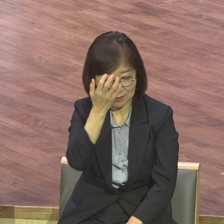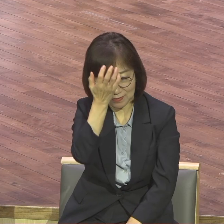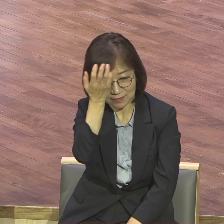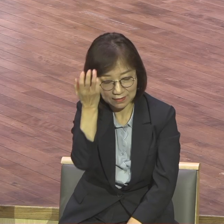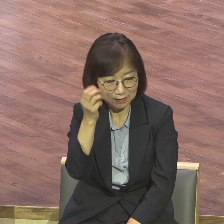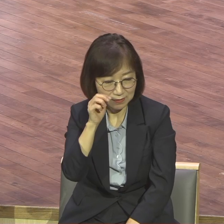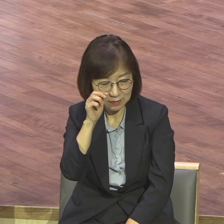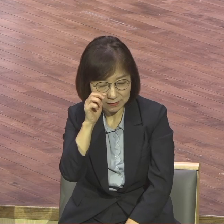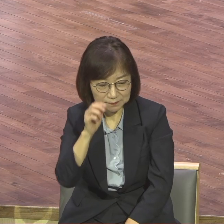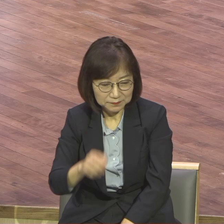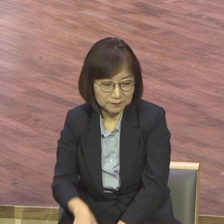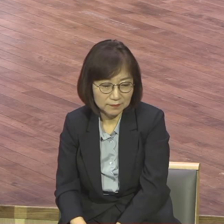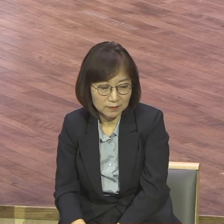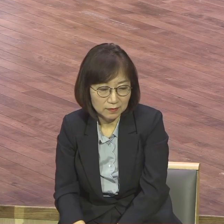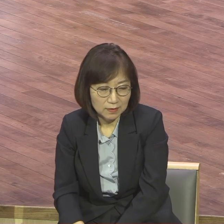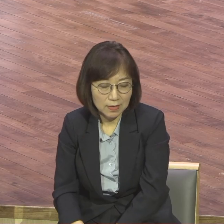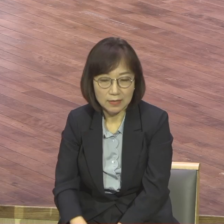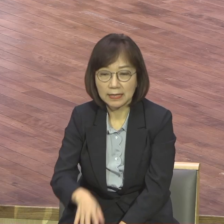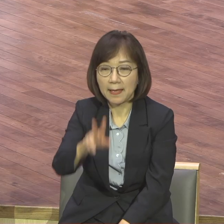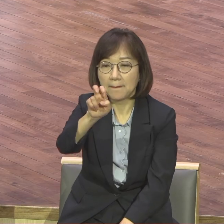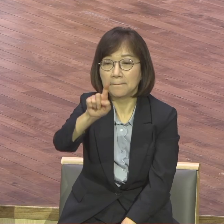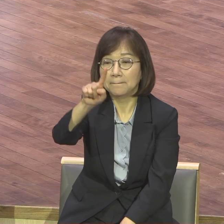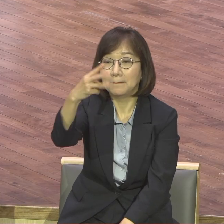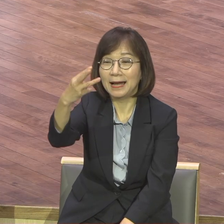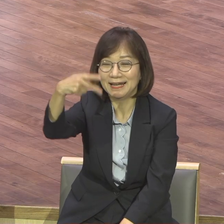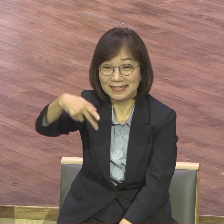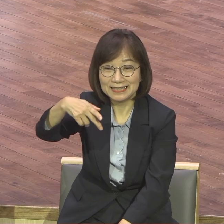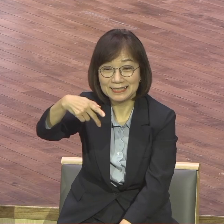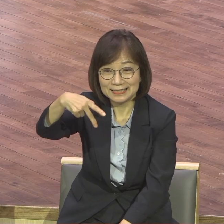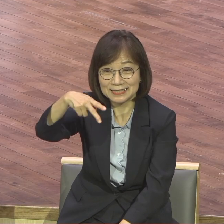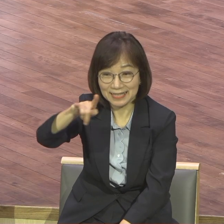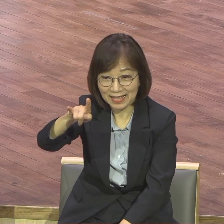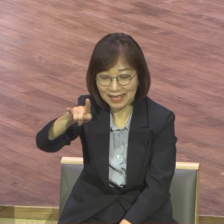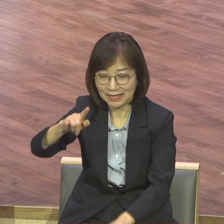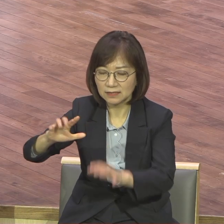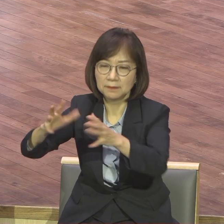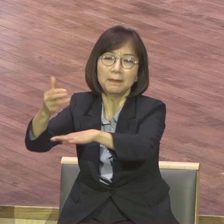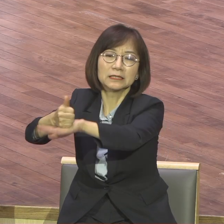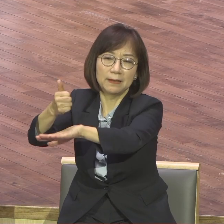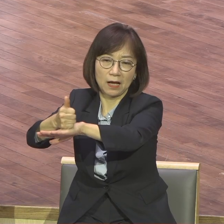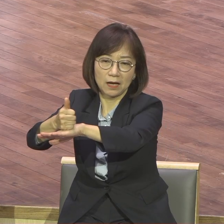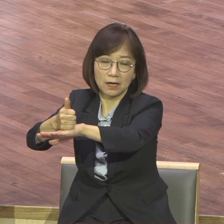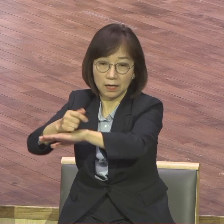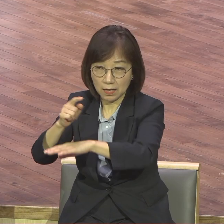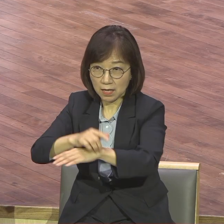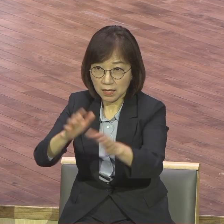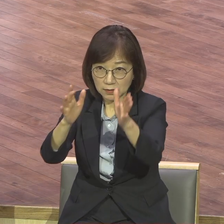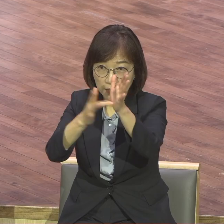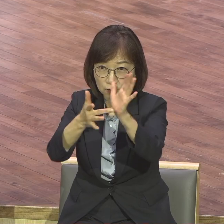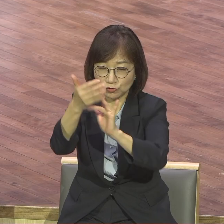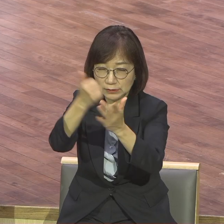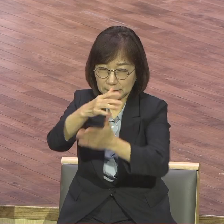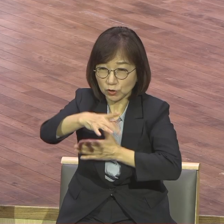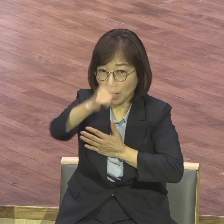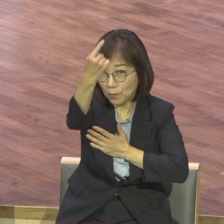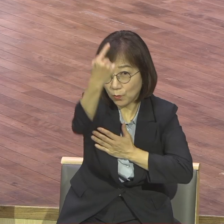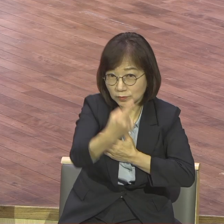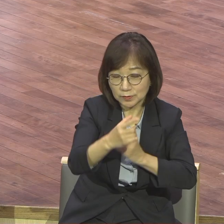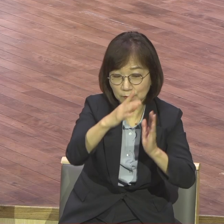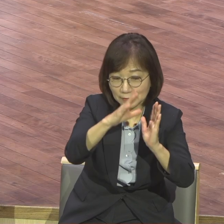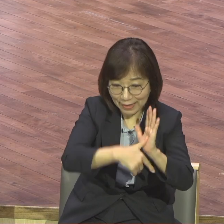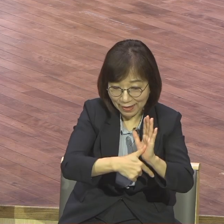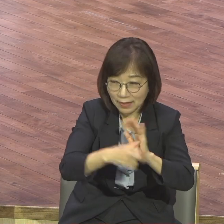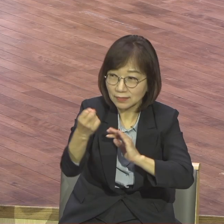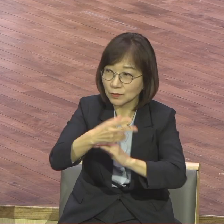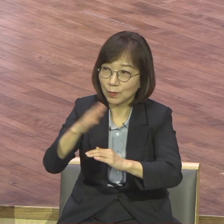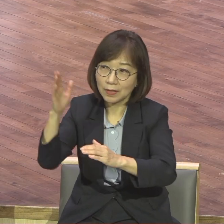말세는 마지막 기간을 가리키는 말입니다. 구체적으로 말씀드리면 예수님의 초림부터 예수님의 재림 다시 오십니다.